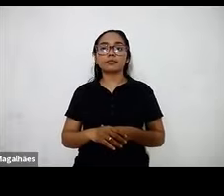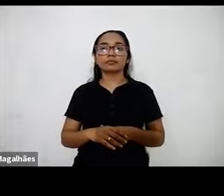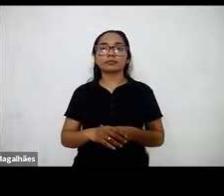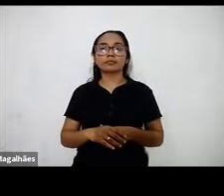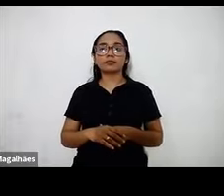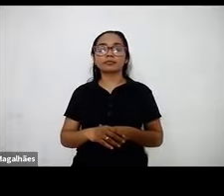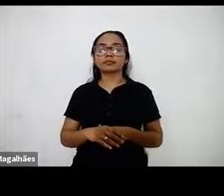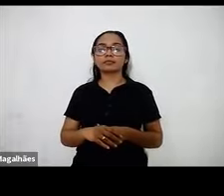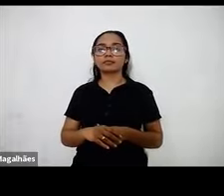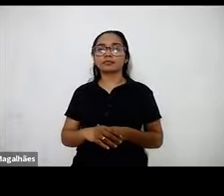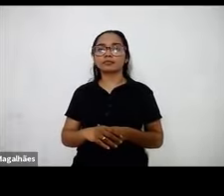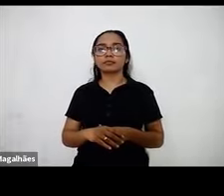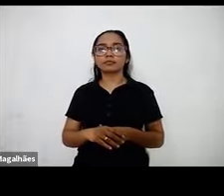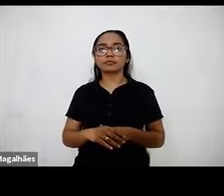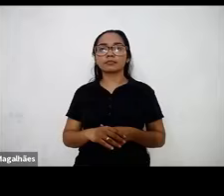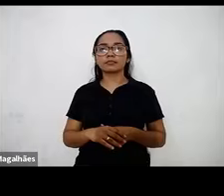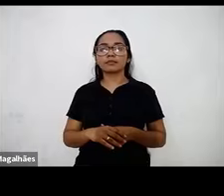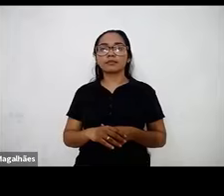de organização, né?